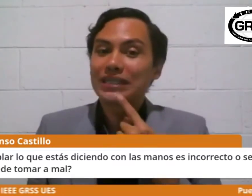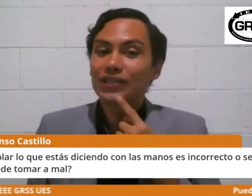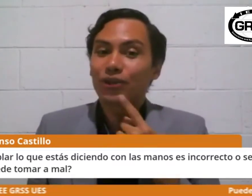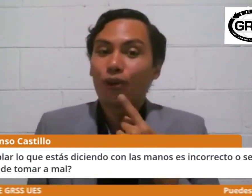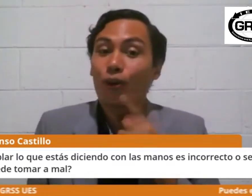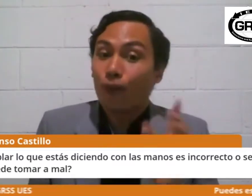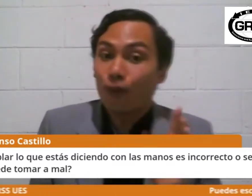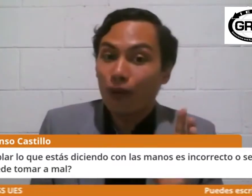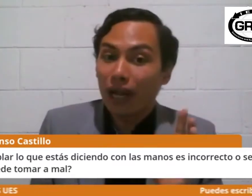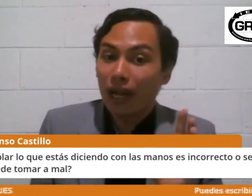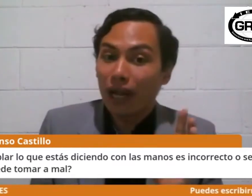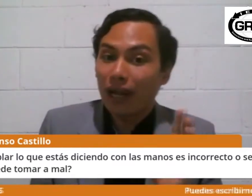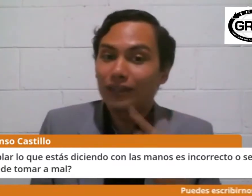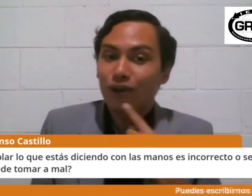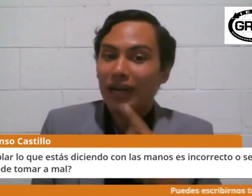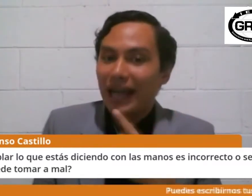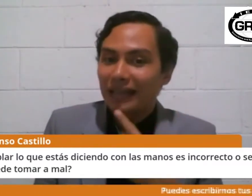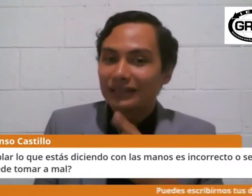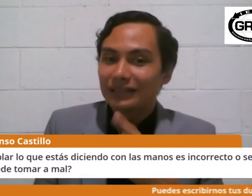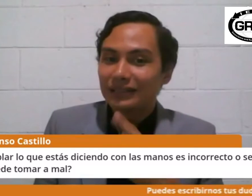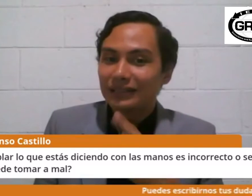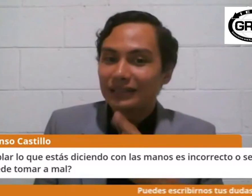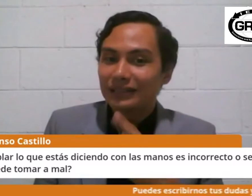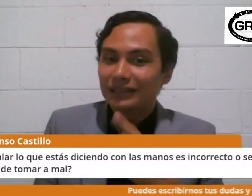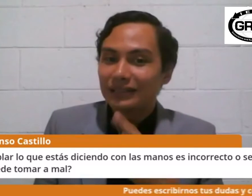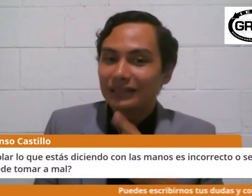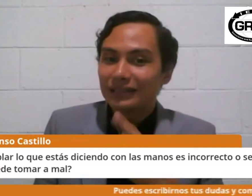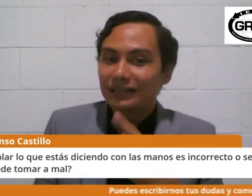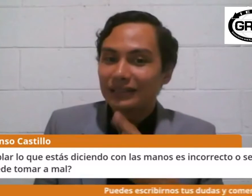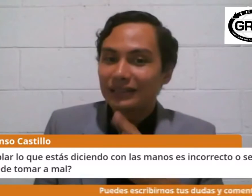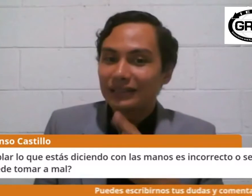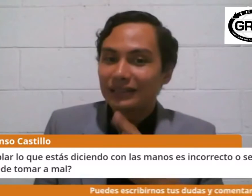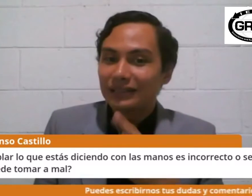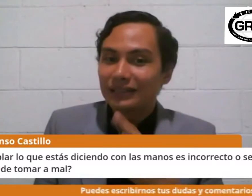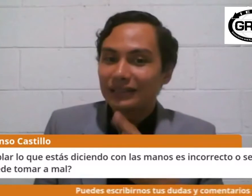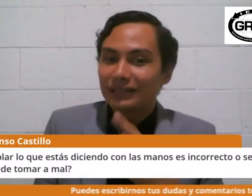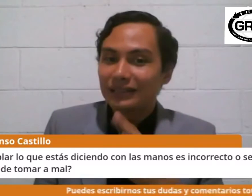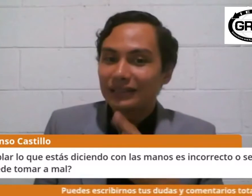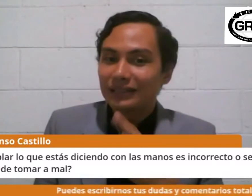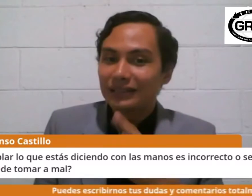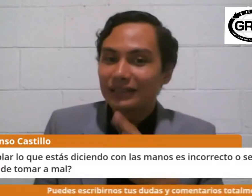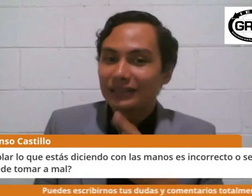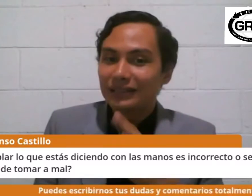como decir solo ol y no la, sino, bueno, perdón, aquí.